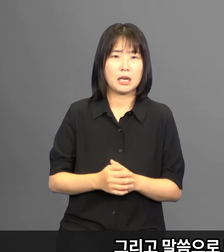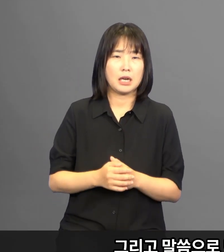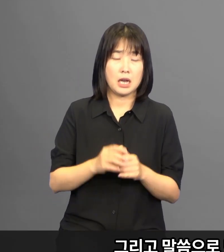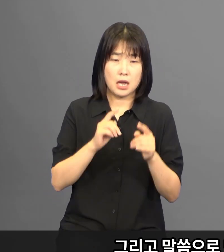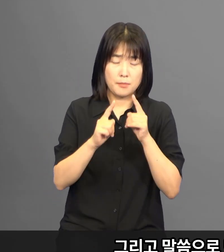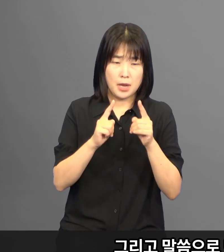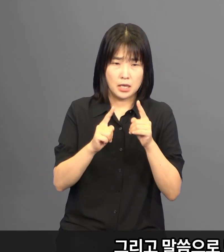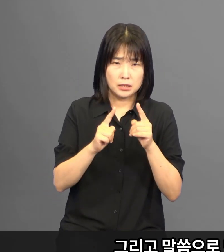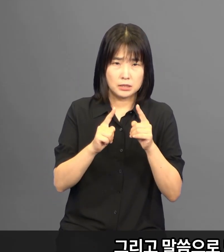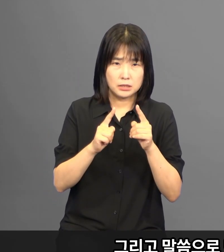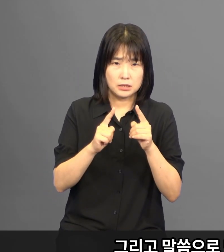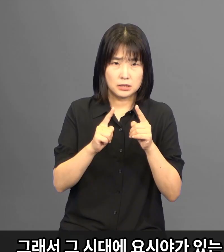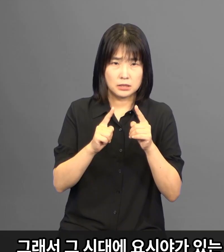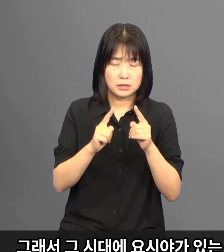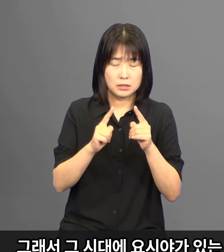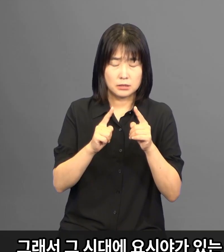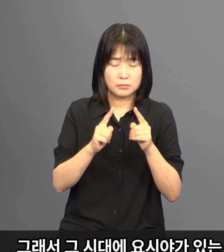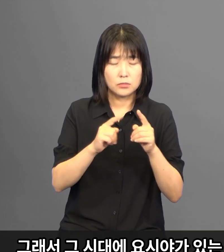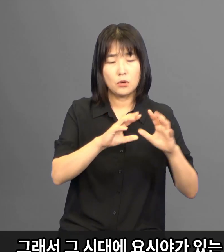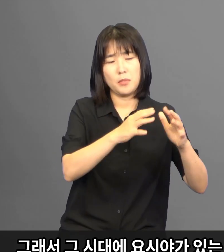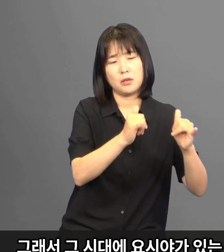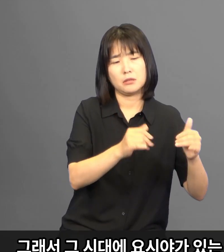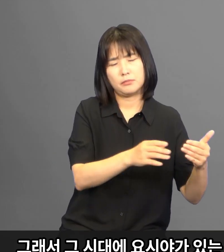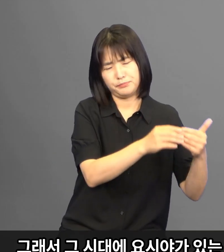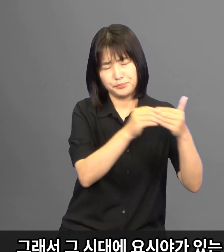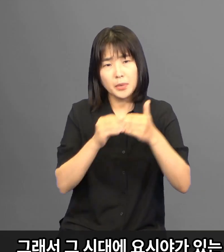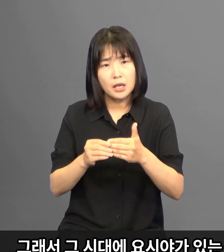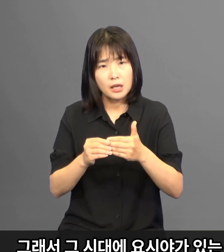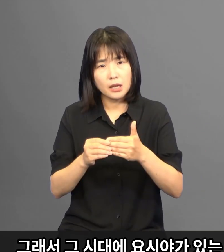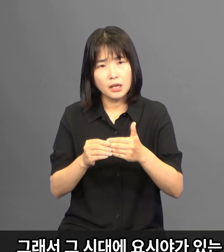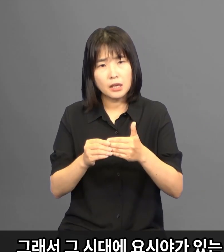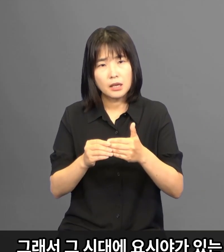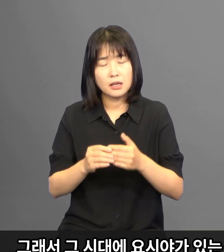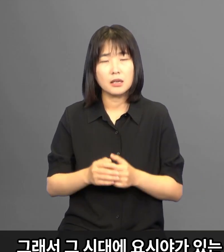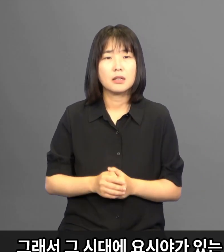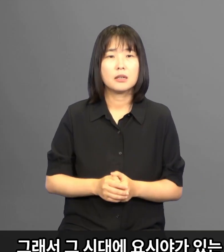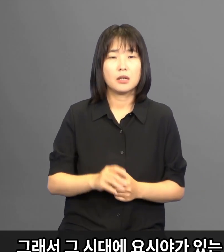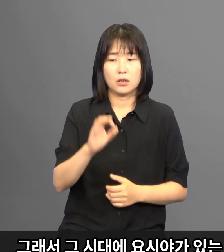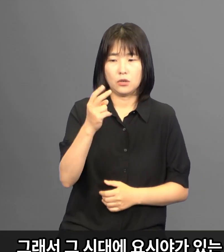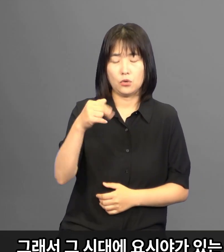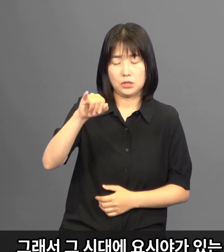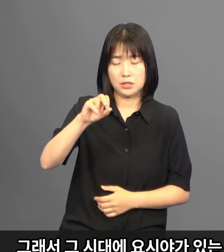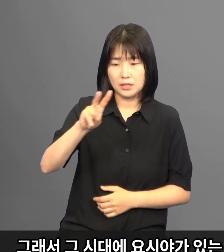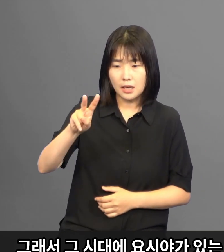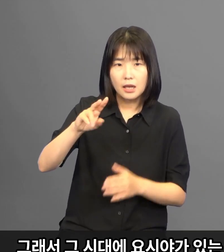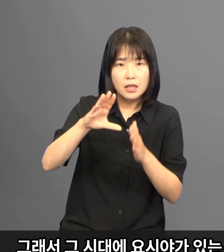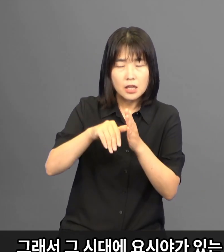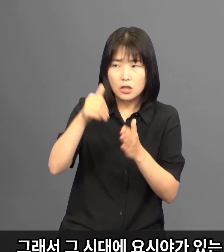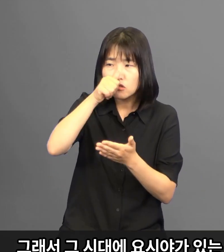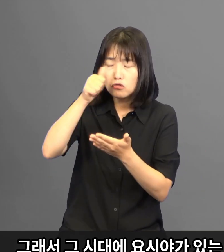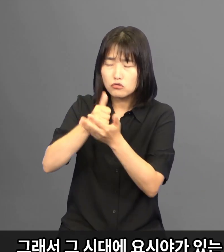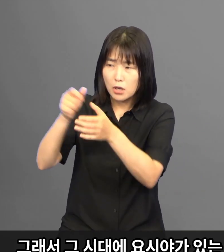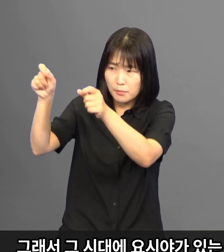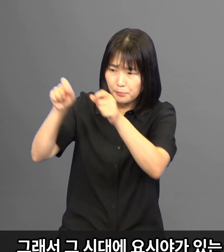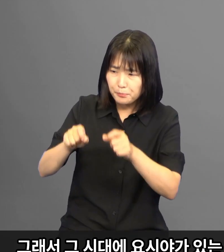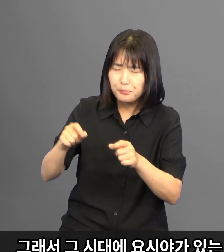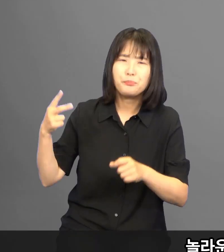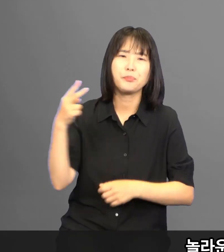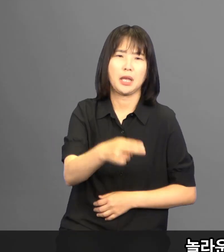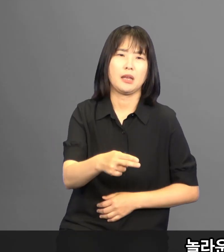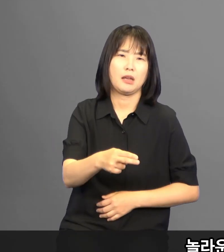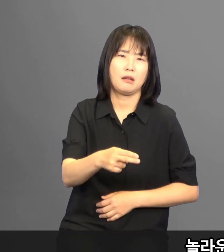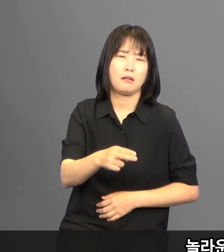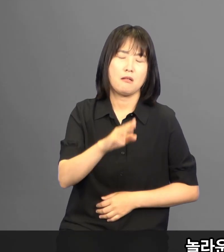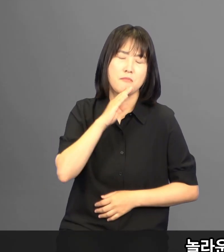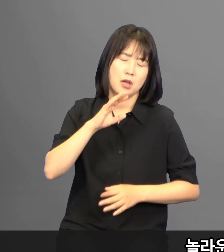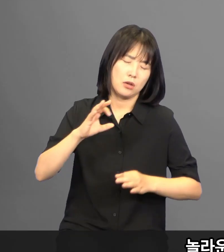백성들이 돌아서게 하죠. 그래서 그 시대에 요시아가 있는 동안에는 죄의 대물림이 끊어지게 돼요.